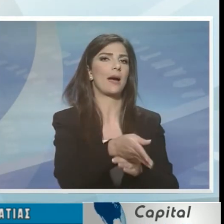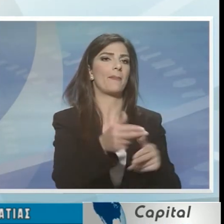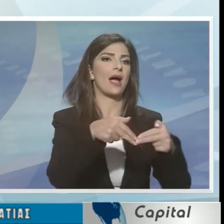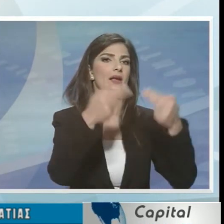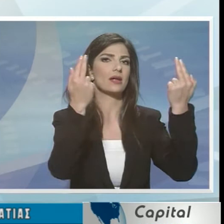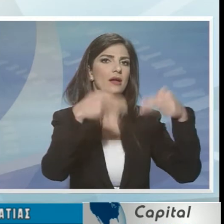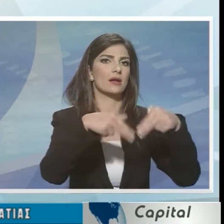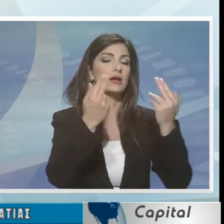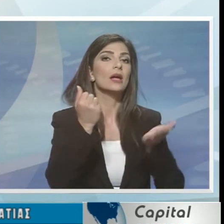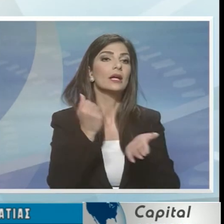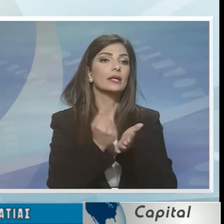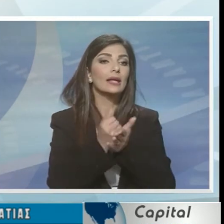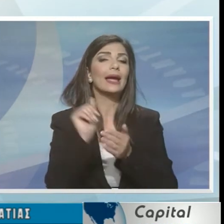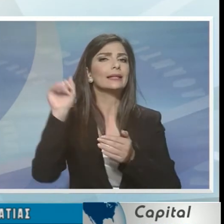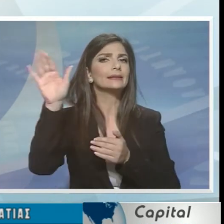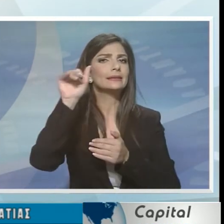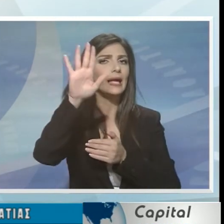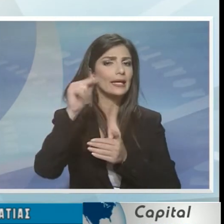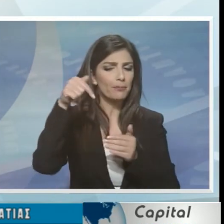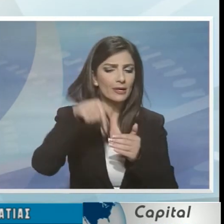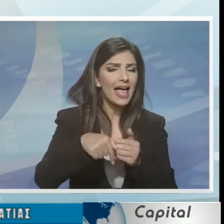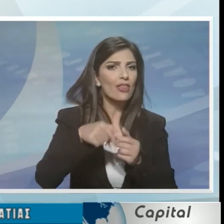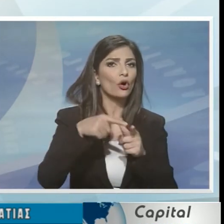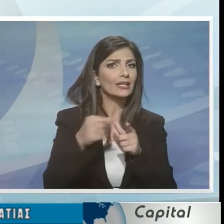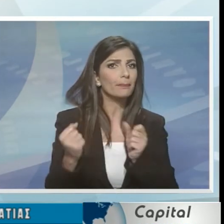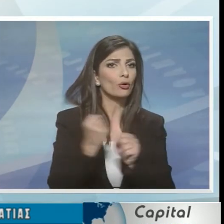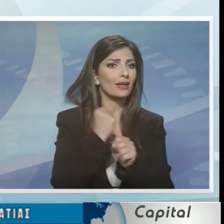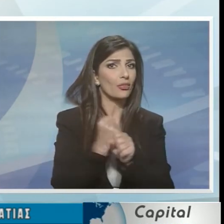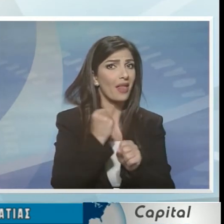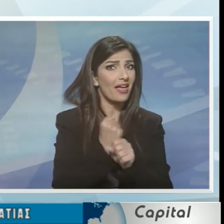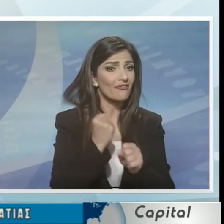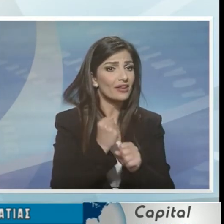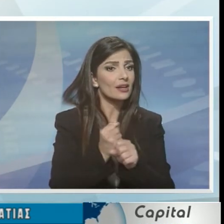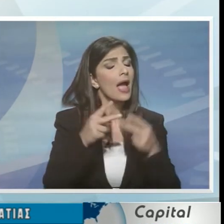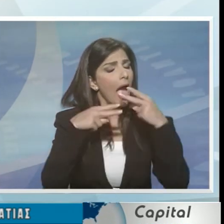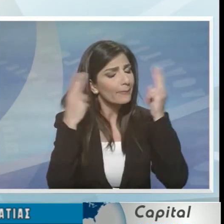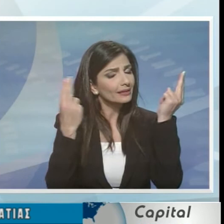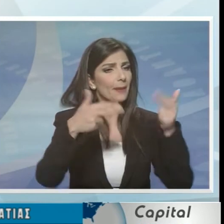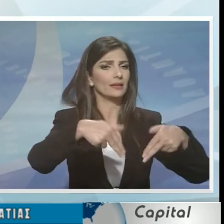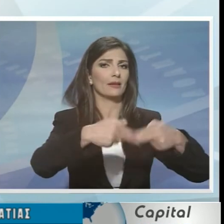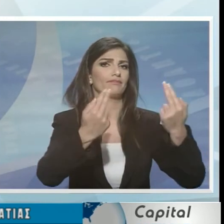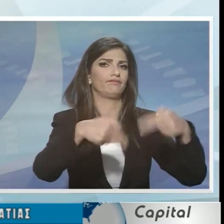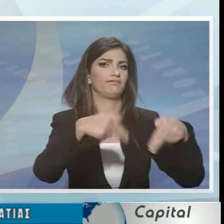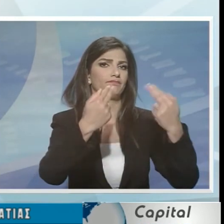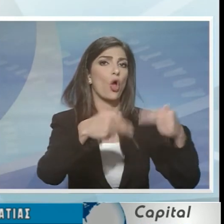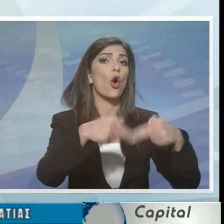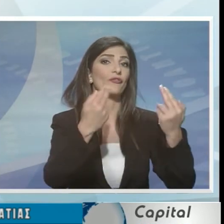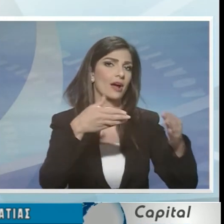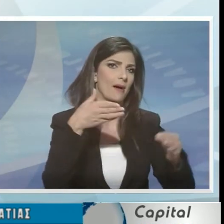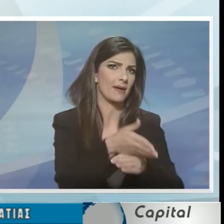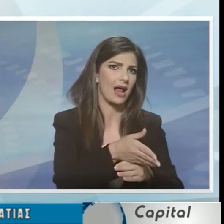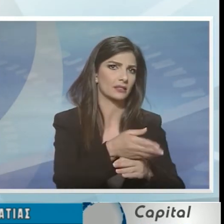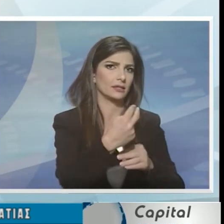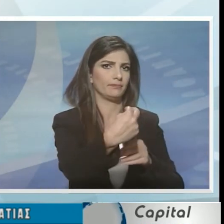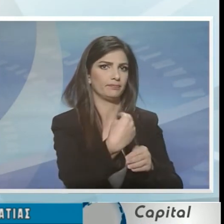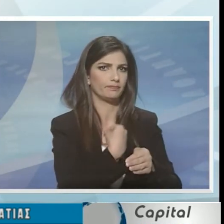εντεταλμένη διπλωματική υπηρεσία ή αποστολή δυνάμη διεθνών συμβάσεων. Με την ευκαιρία,